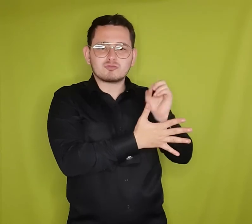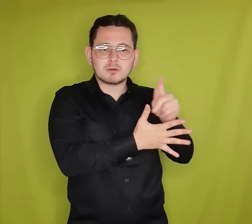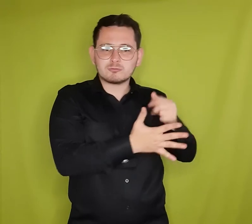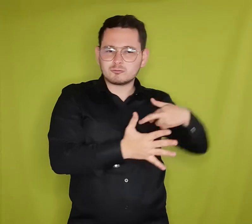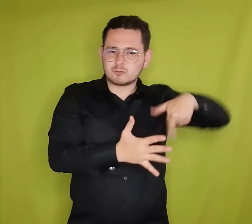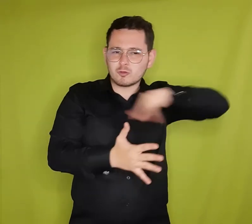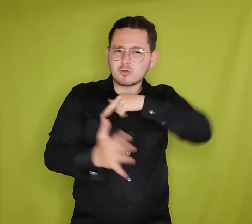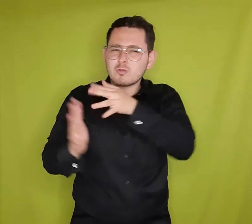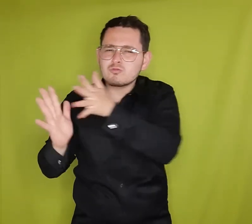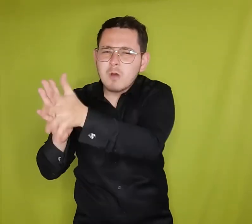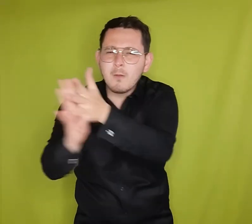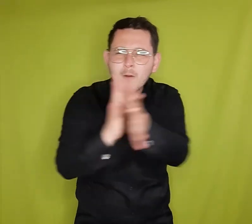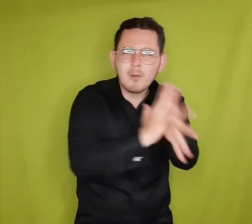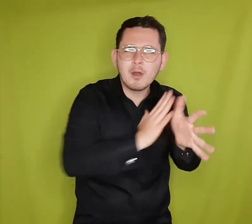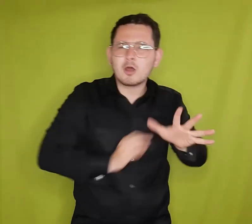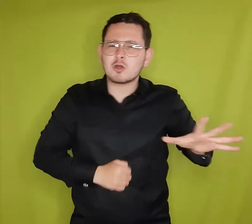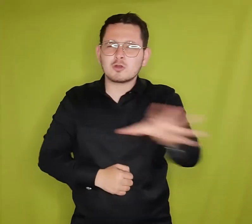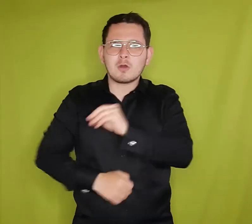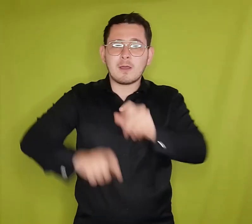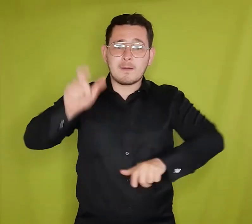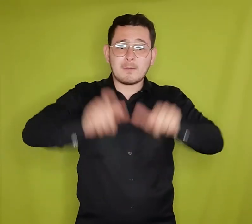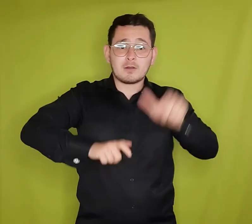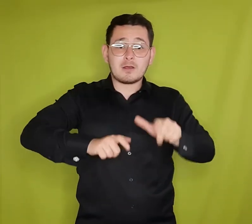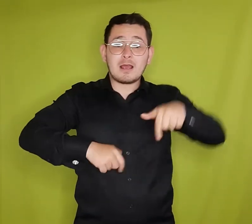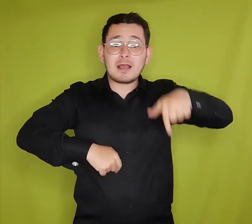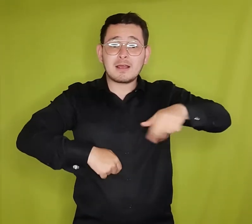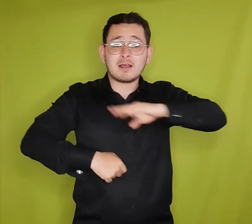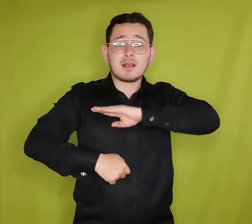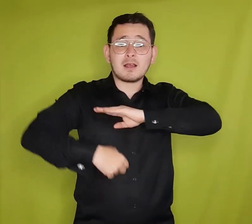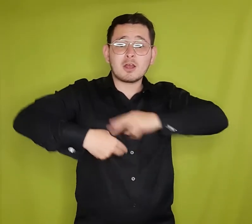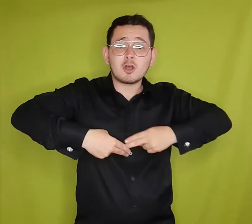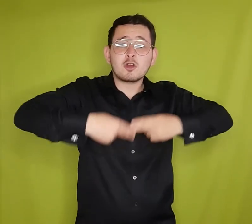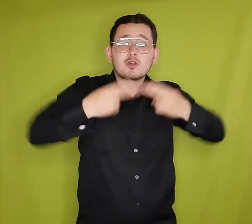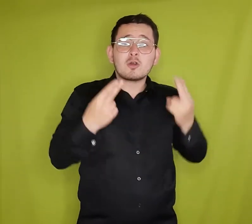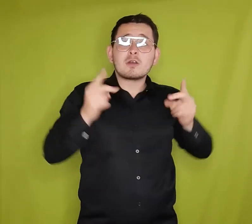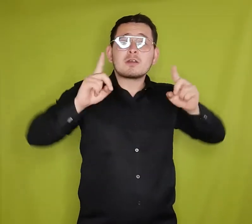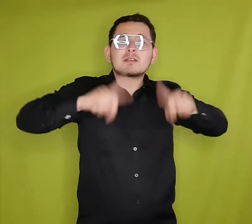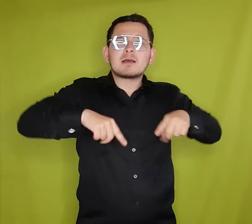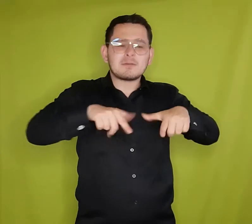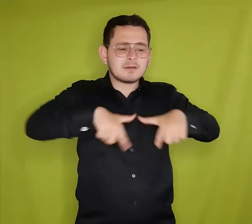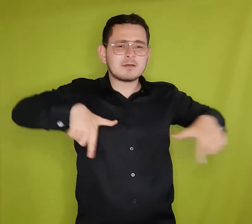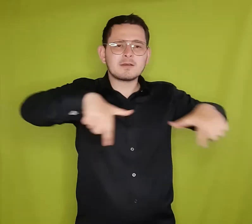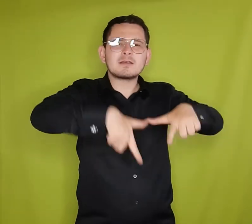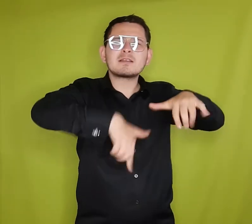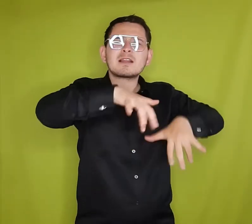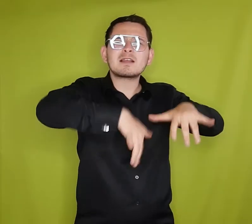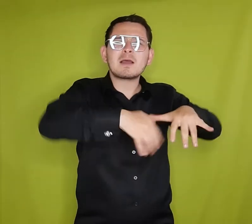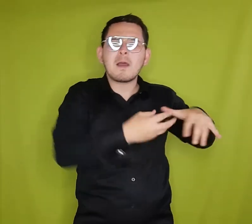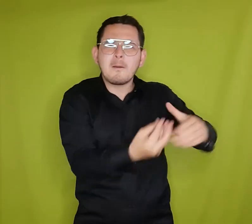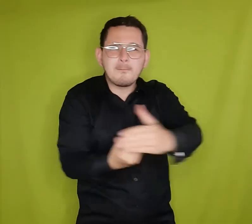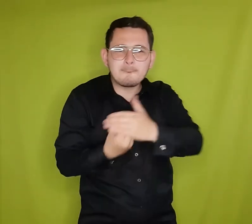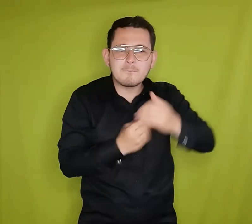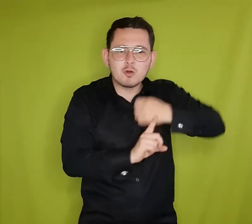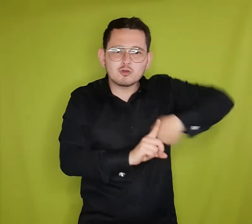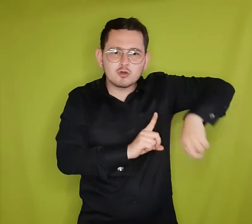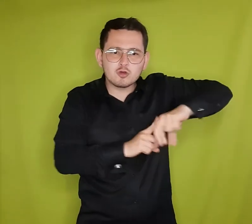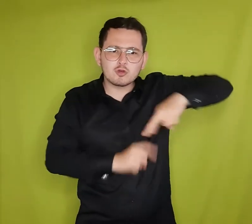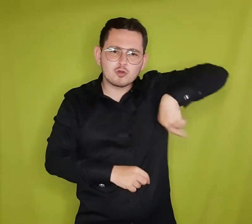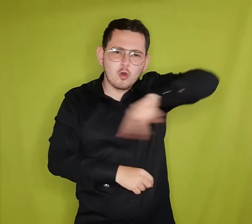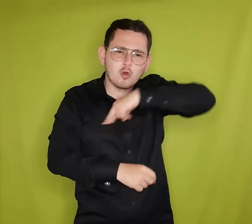Mayor de Tunja, junto con la Secretaría de Protección Social, se ha venido realizando todo el acompañamiento requerido tanto a